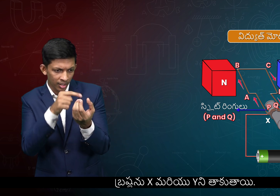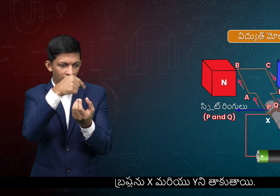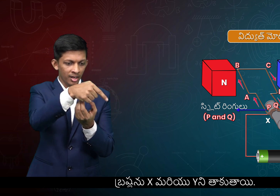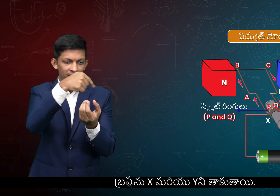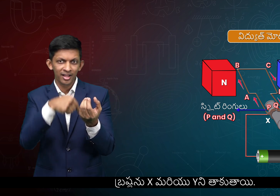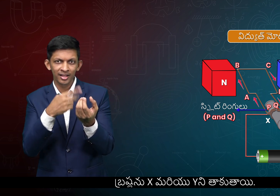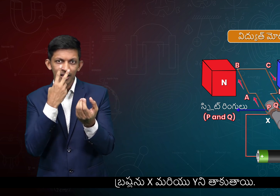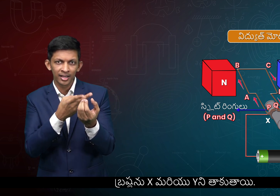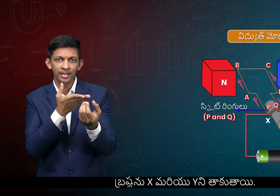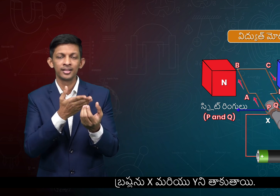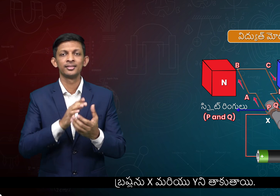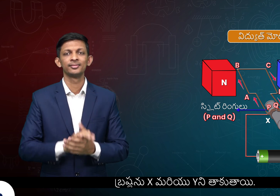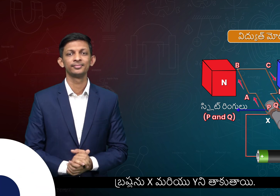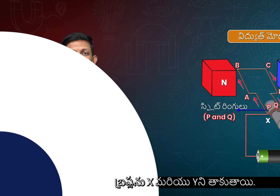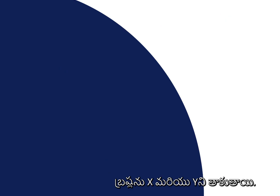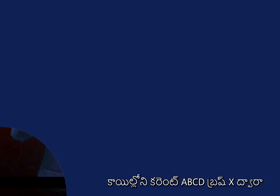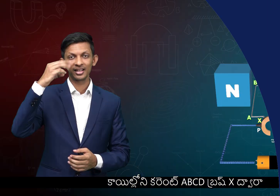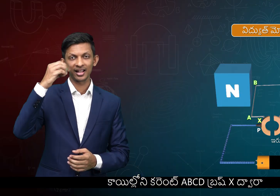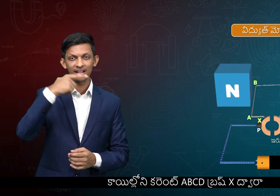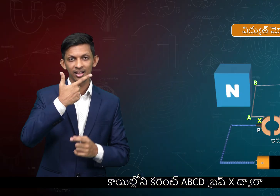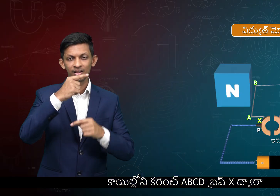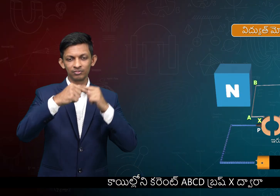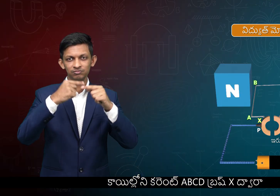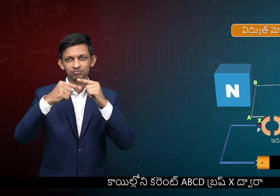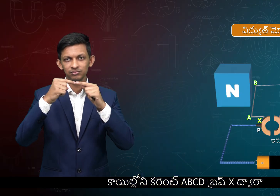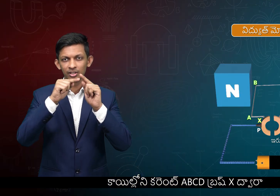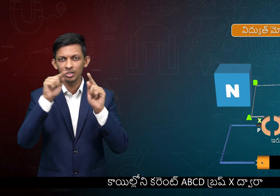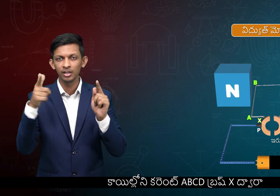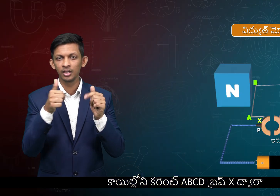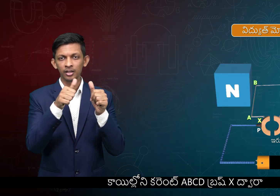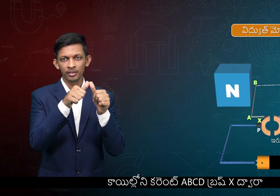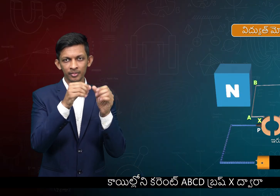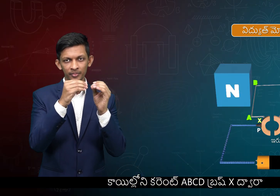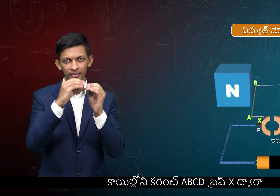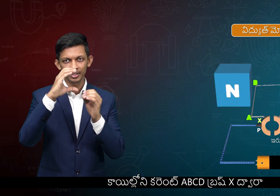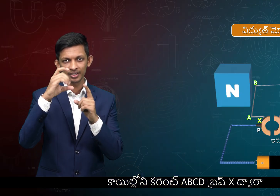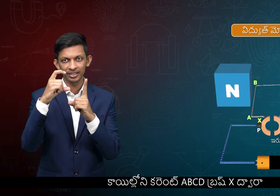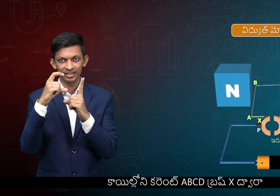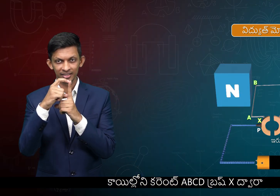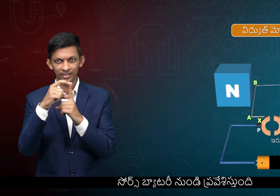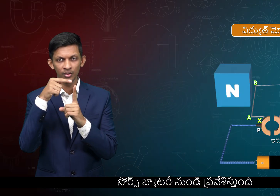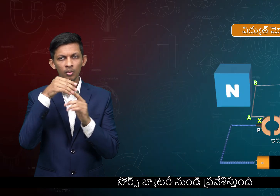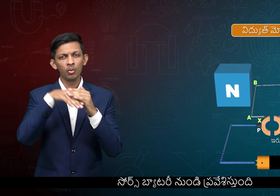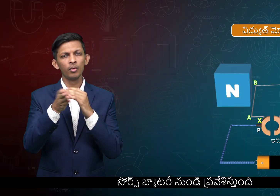Yని తాకుతాయి. కాయిల్లోని కరెంట్ ABCD బ్రష్ X ద్వారా సోర్స్ బ్యాటరీ